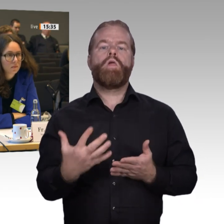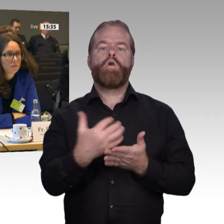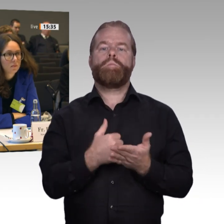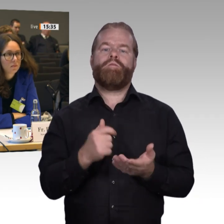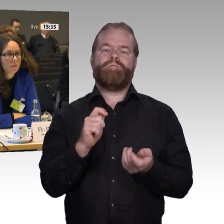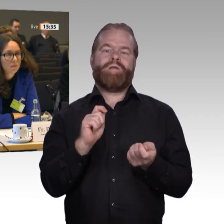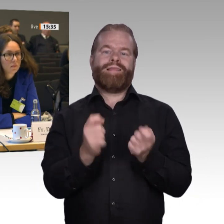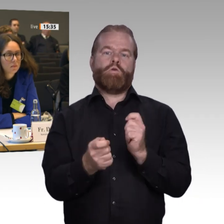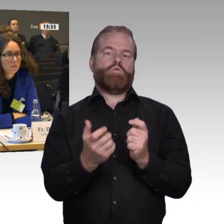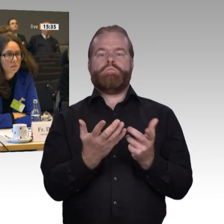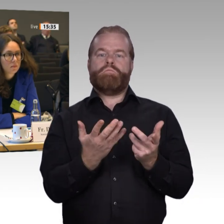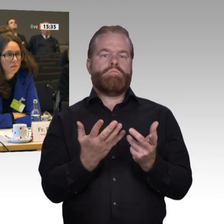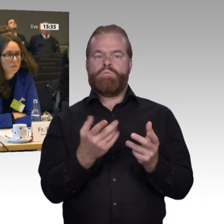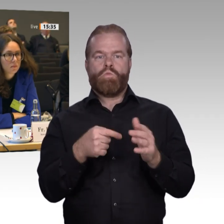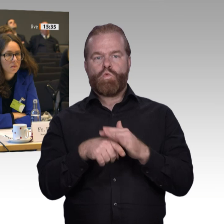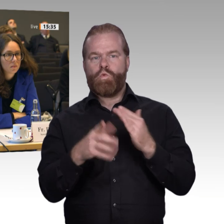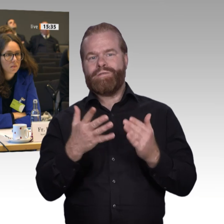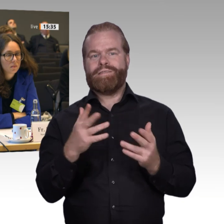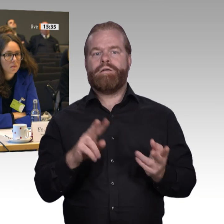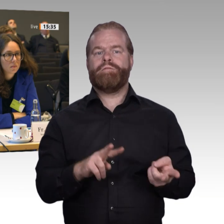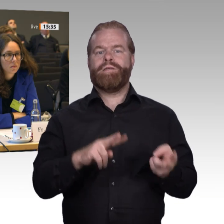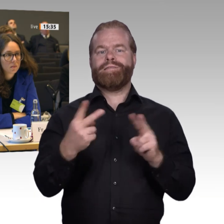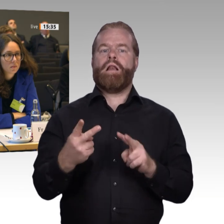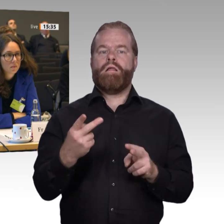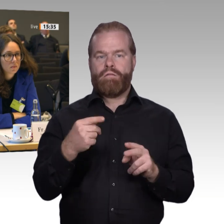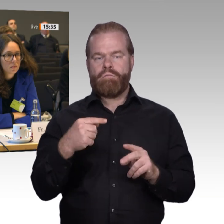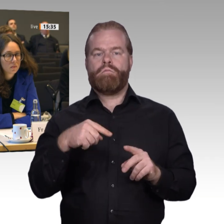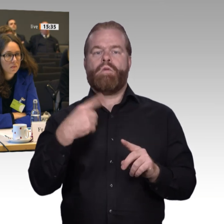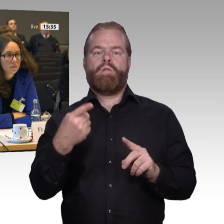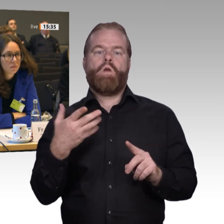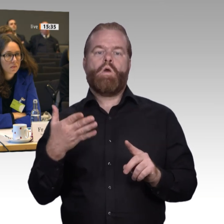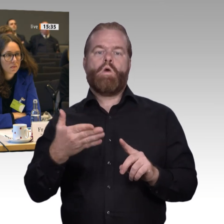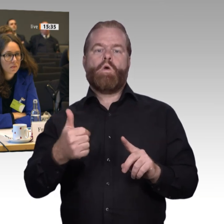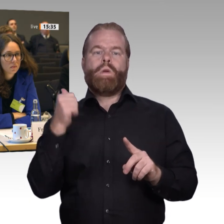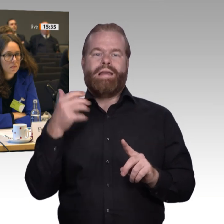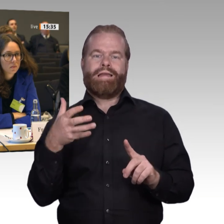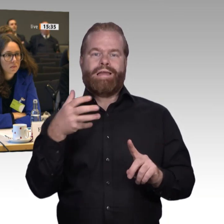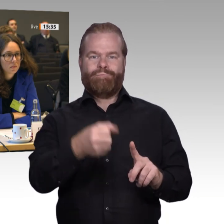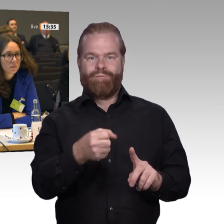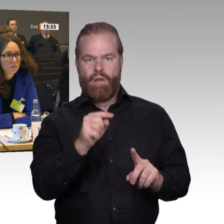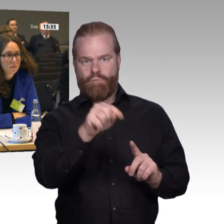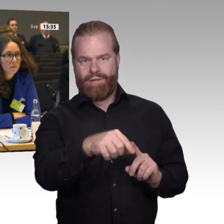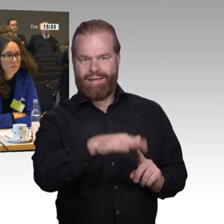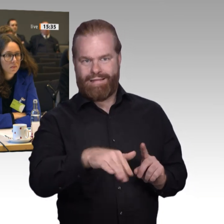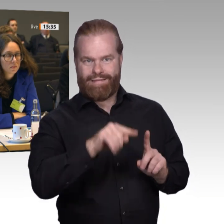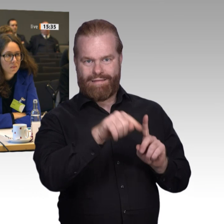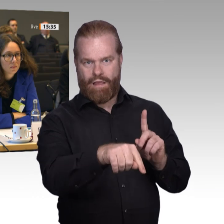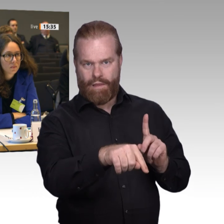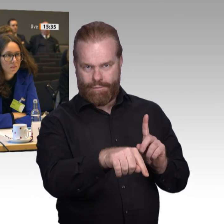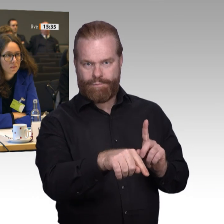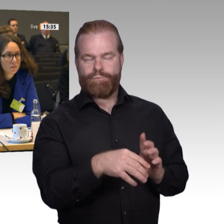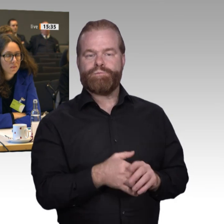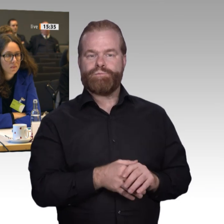II nicht gegeben hat, den es ab der Regelaltersgrenze in der Grundsicherung im Alter auch nicht geben wird. Er wird zwischendurch für